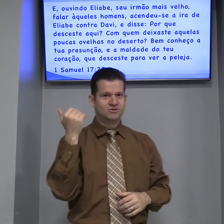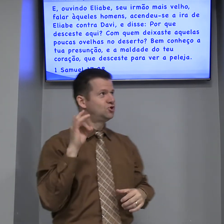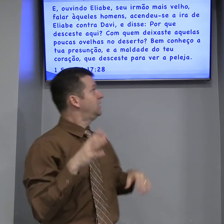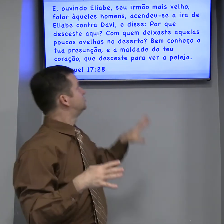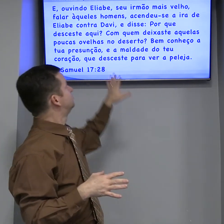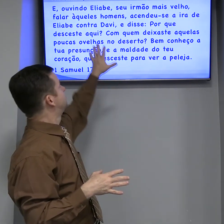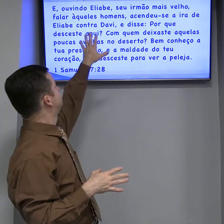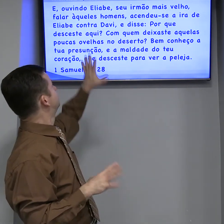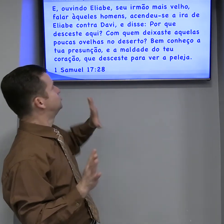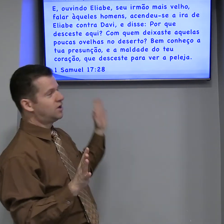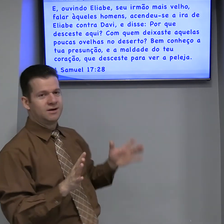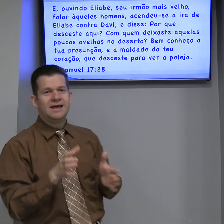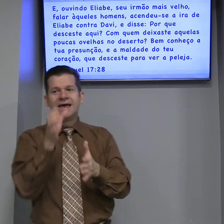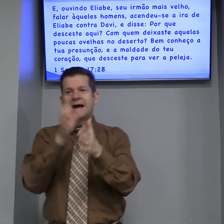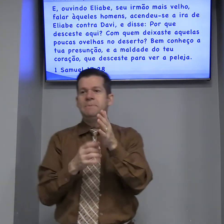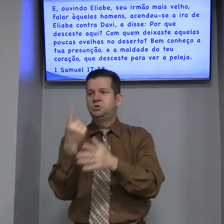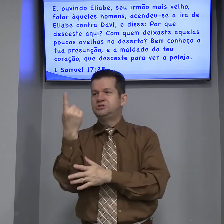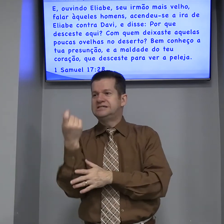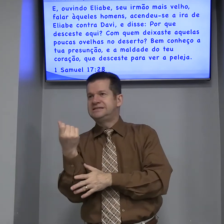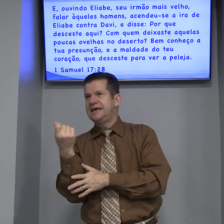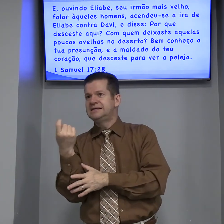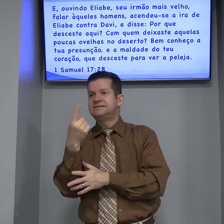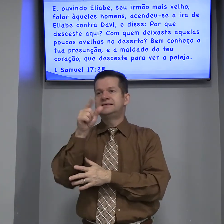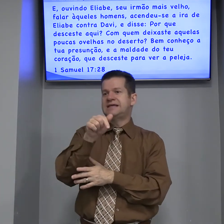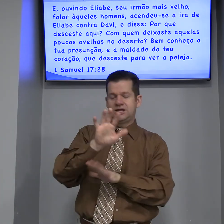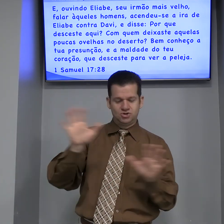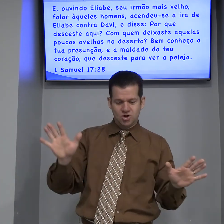só isso, só. Capítulo 16, 17, só,